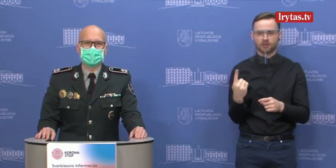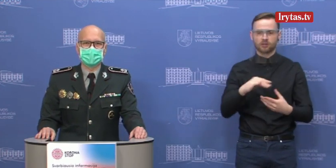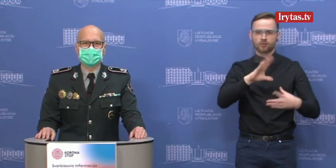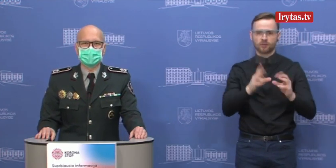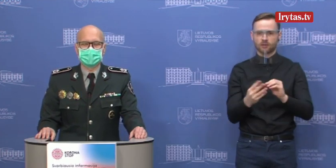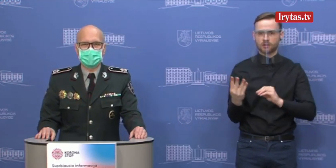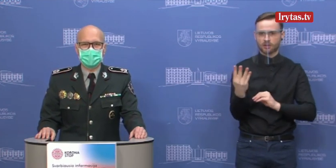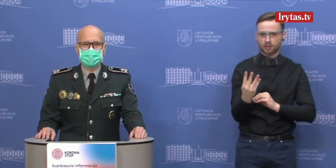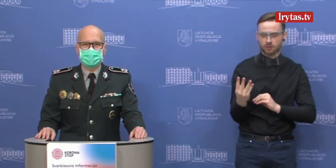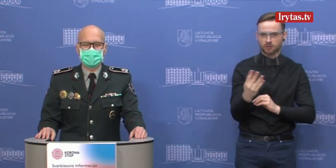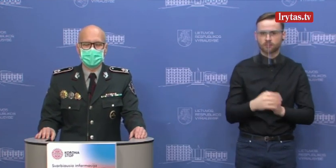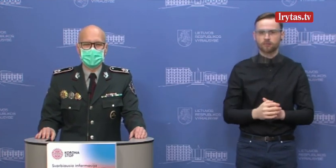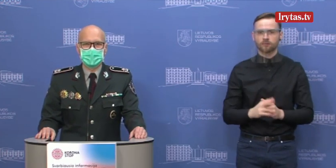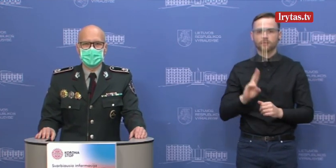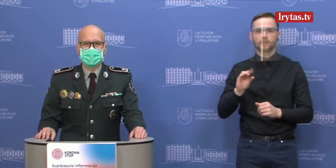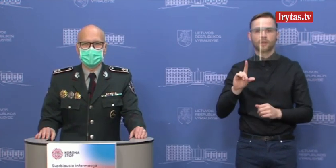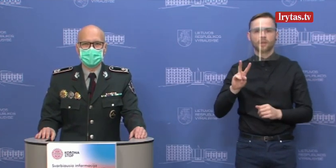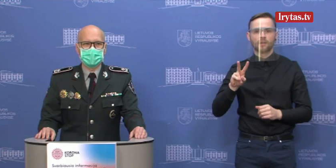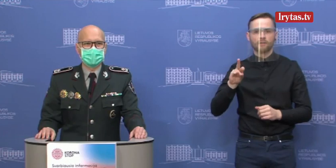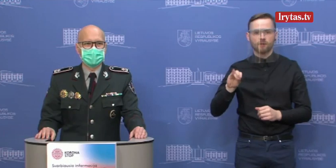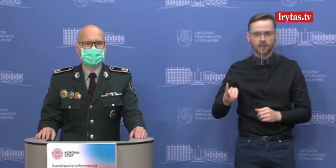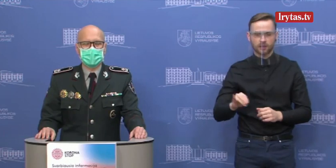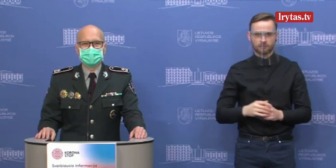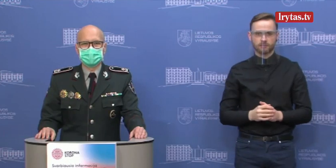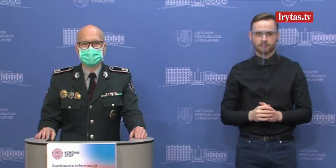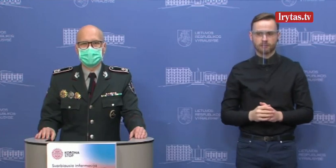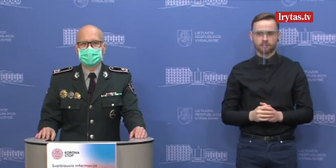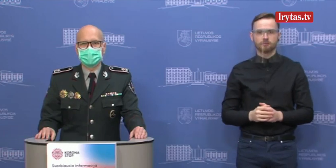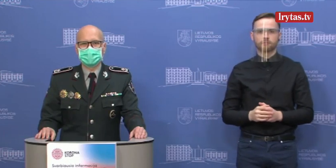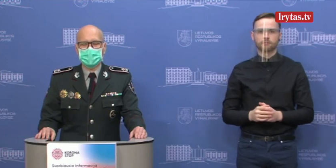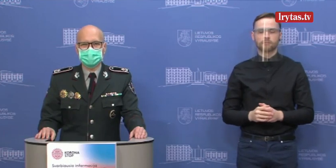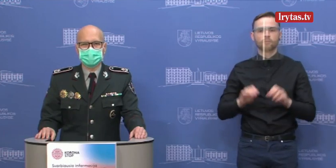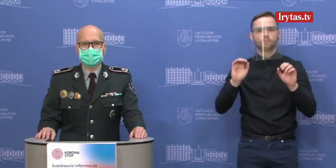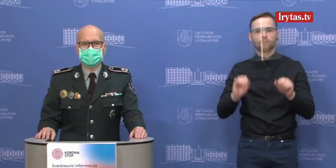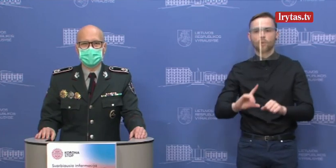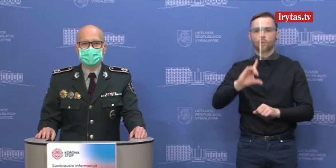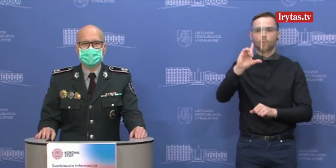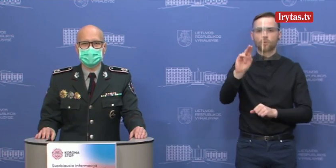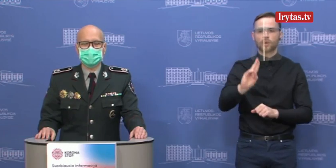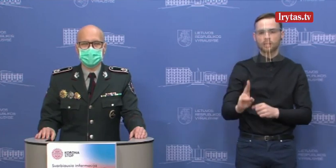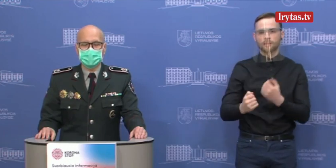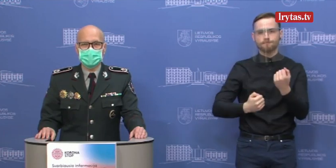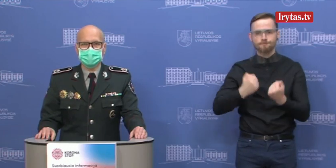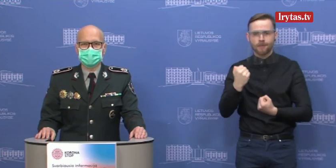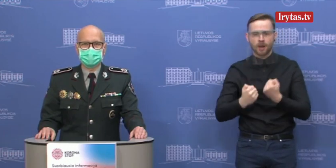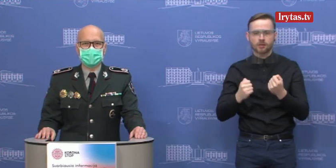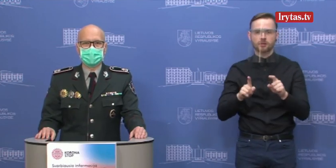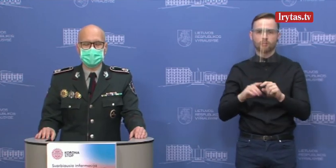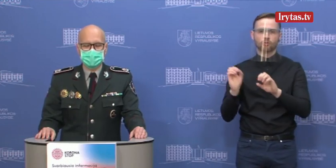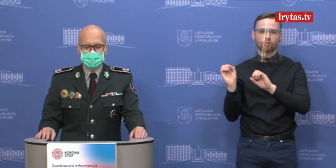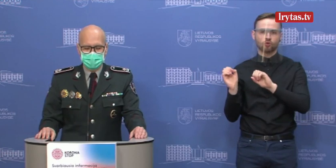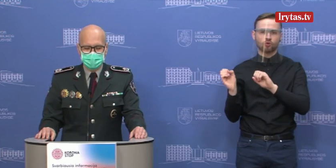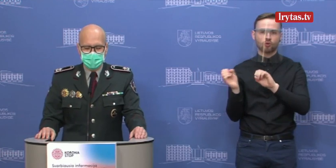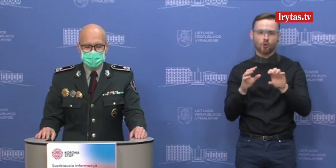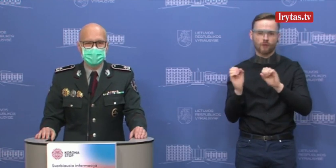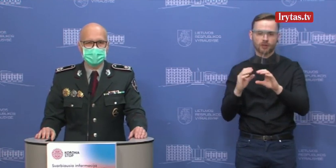punktas Kelvei Meitinė, per kurį gali vykti transporto priemonės, krovinis transporto